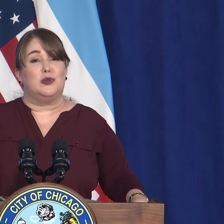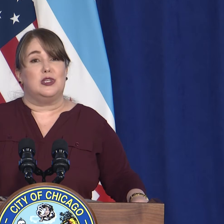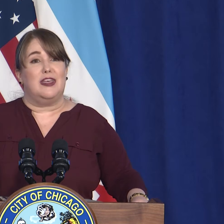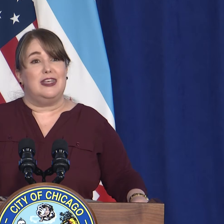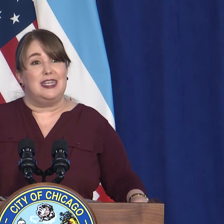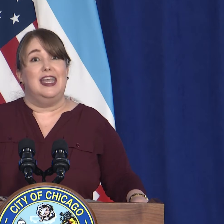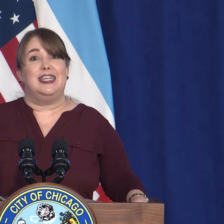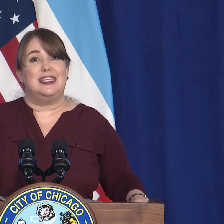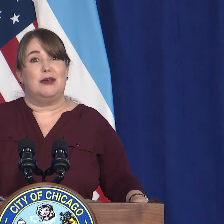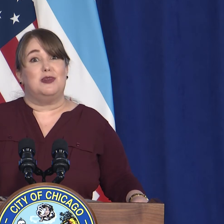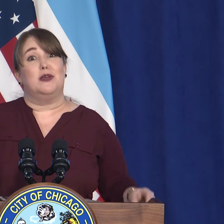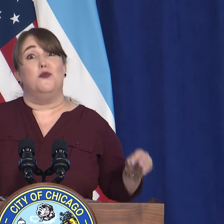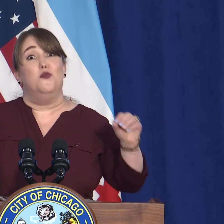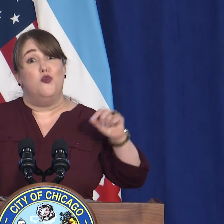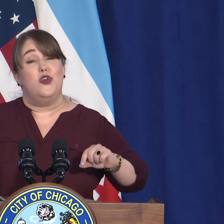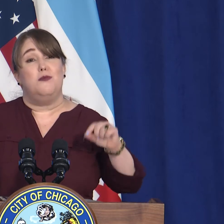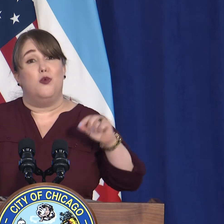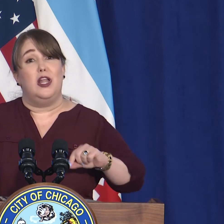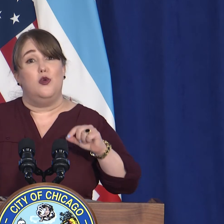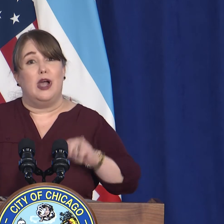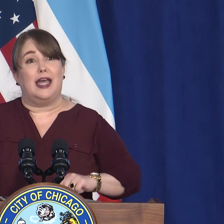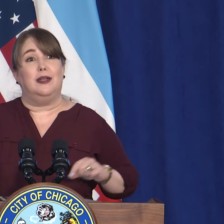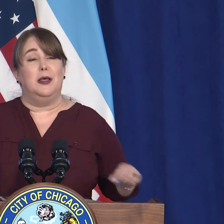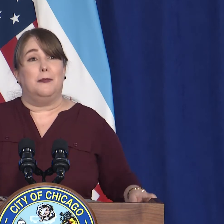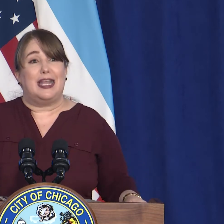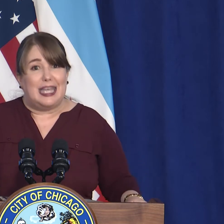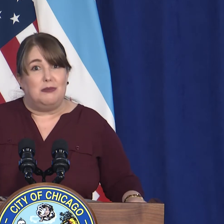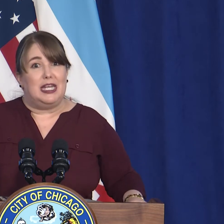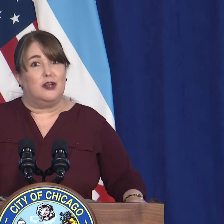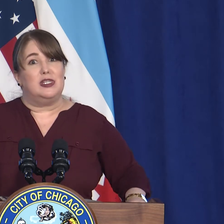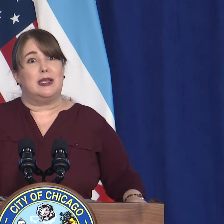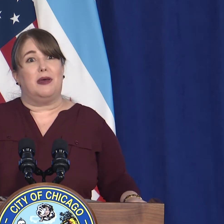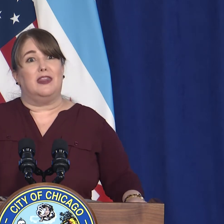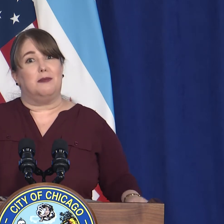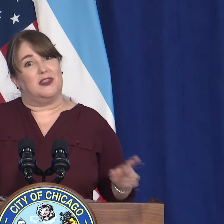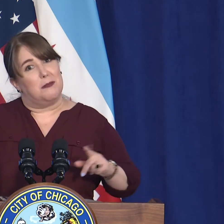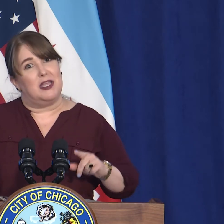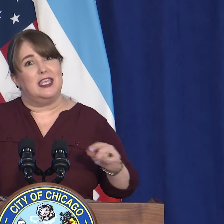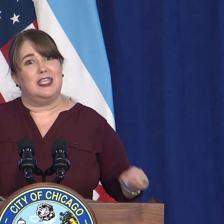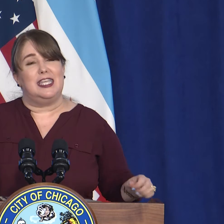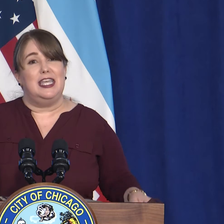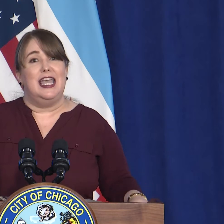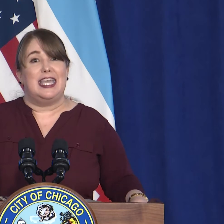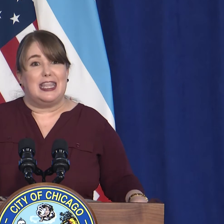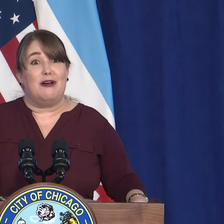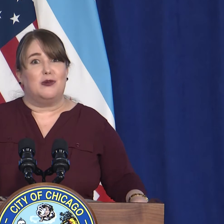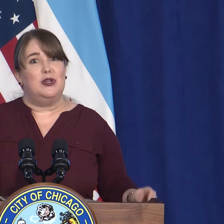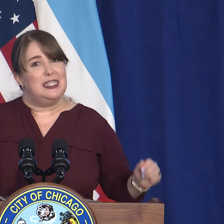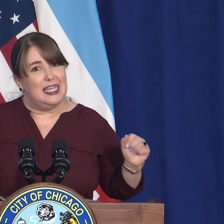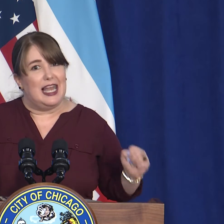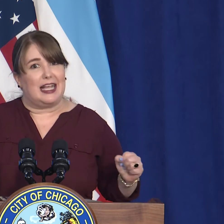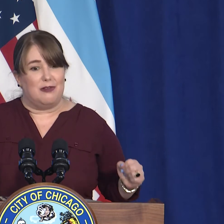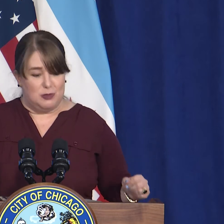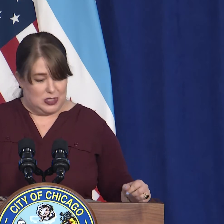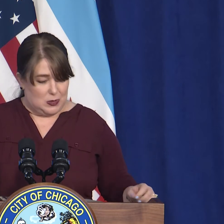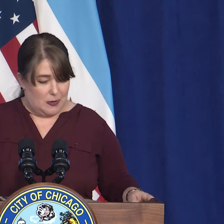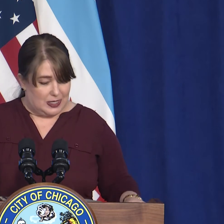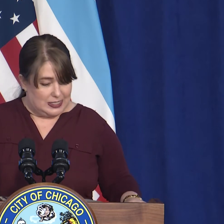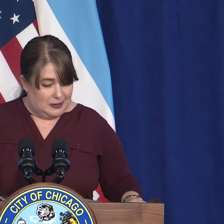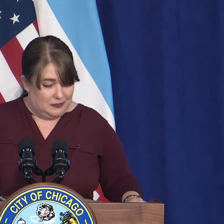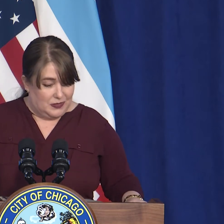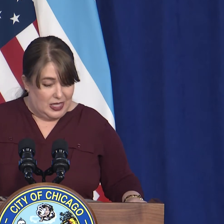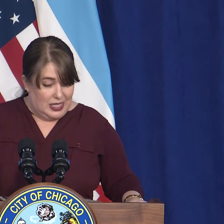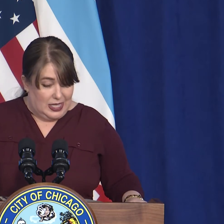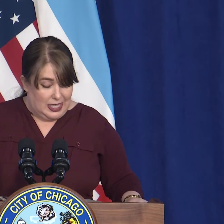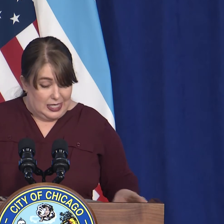a todos ustedes y estamos en un muy buen lugar para terminar nuestra pandemia. Depende de ti que te vacunes y la acabemos de una